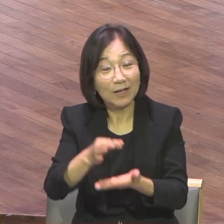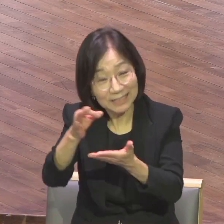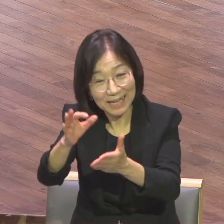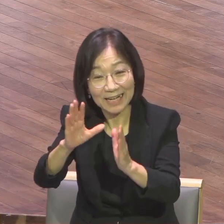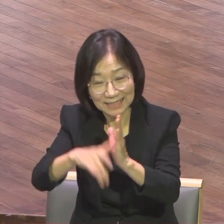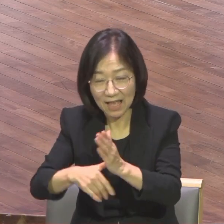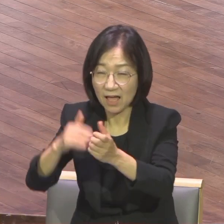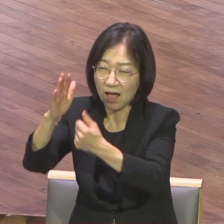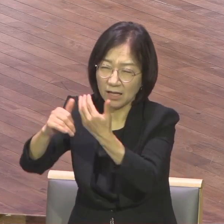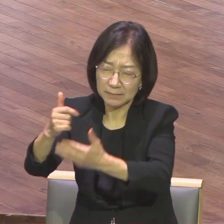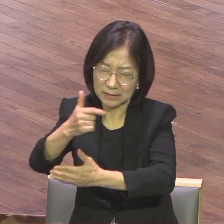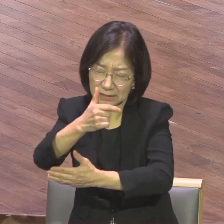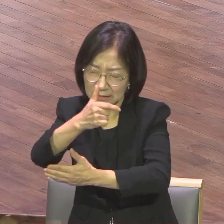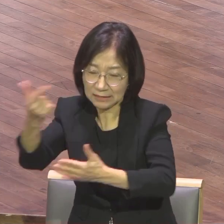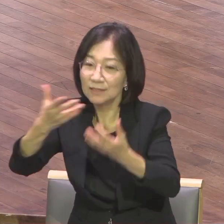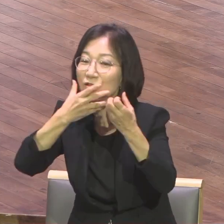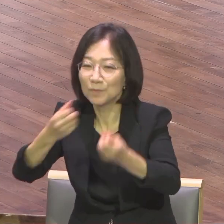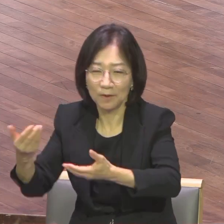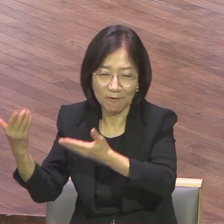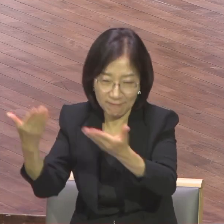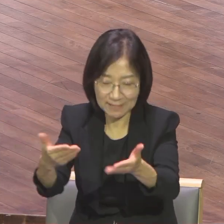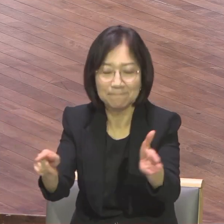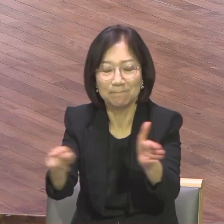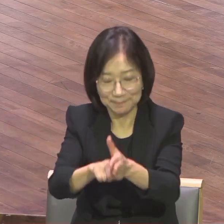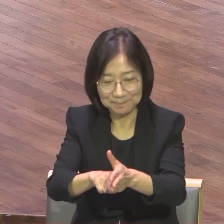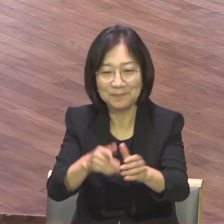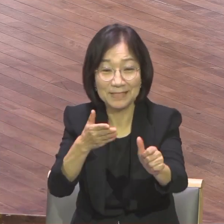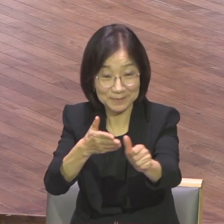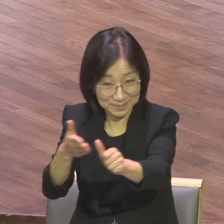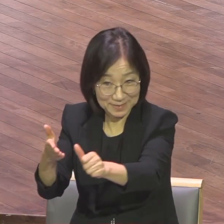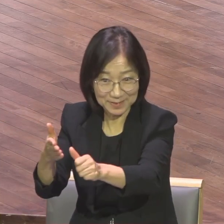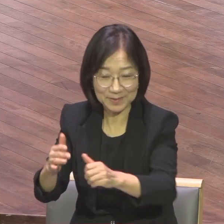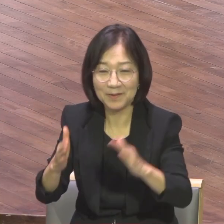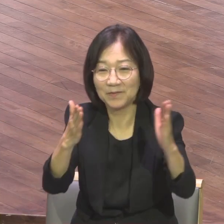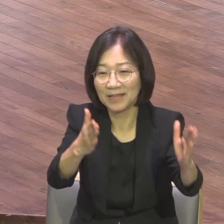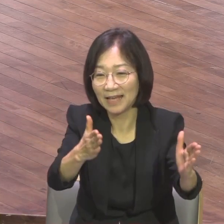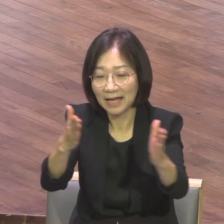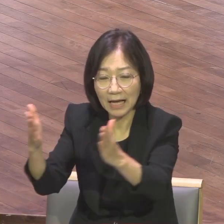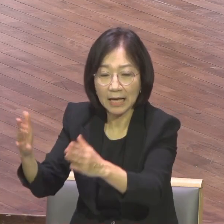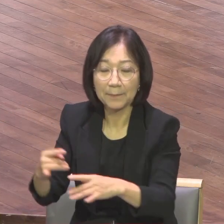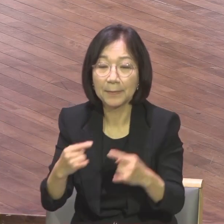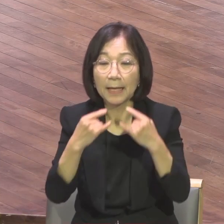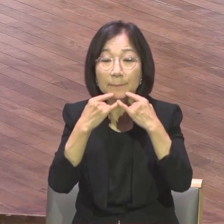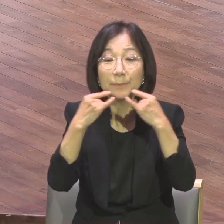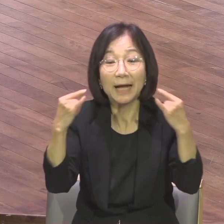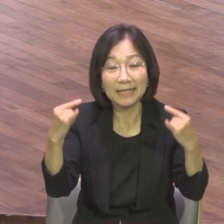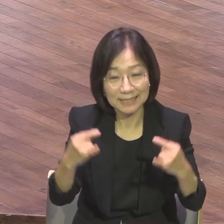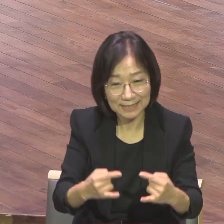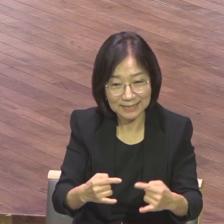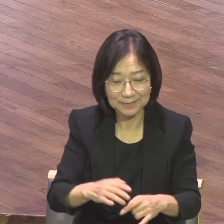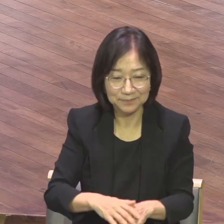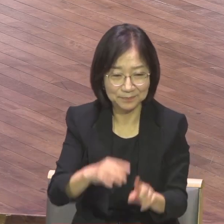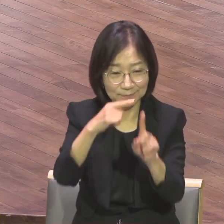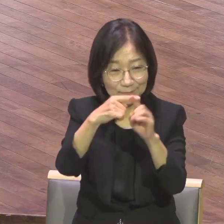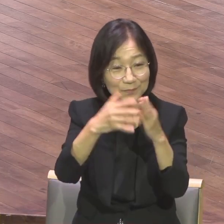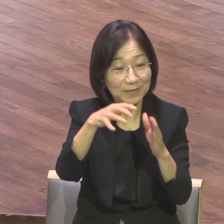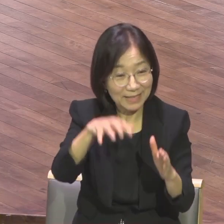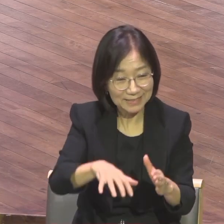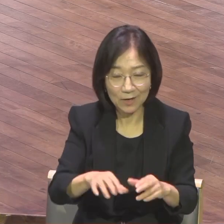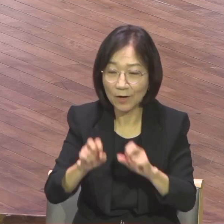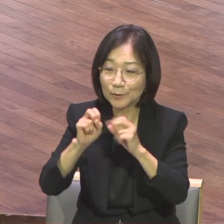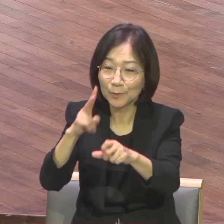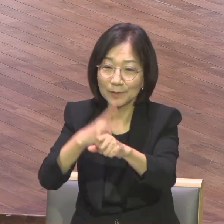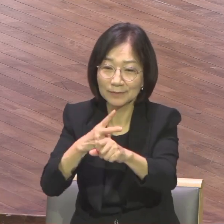축복이 여러분 체험될 줄로 믿으시기 바랍니다. 프랑스 파리의 한 교회에서 선교사를 파송하기 위해서 헌금을